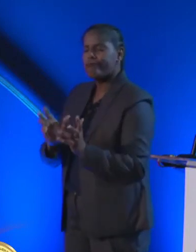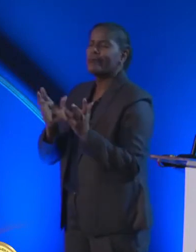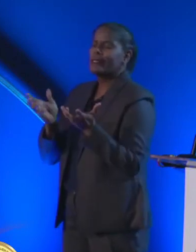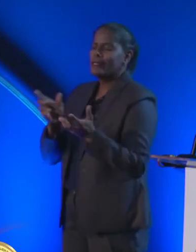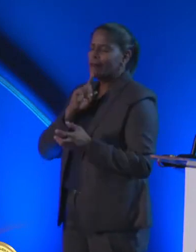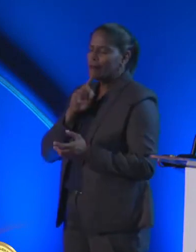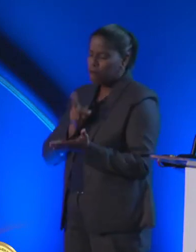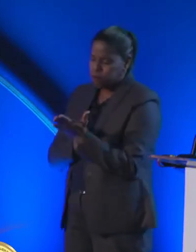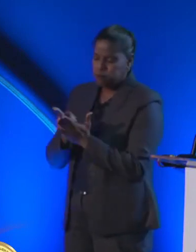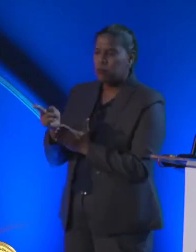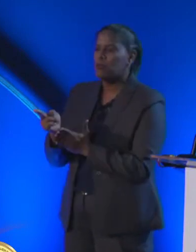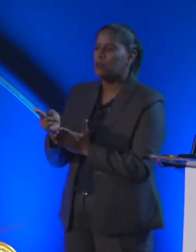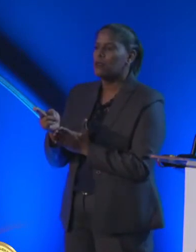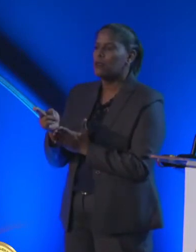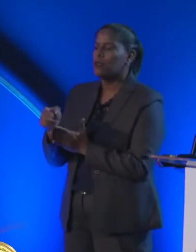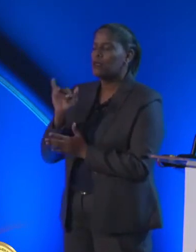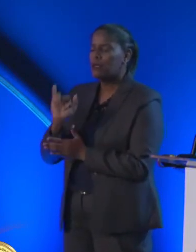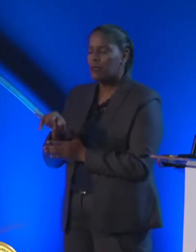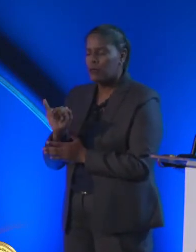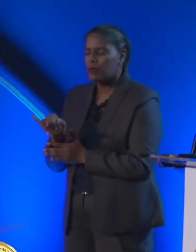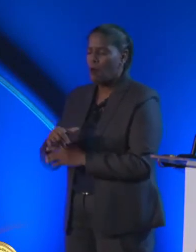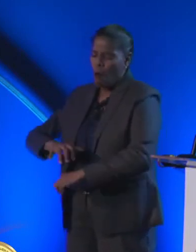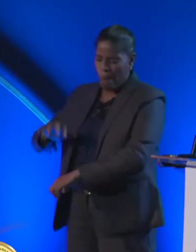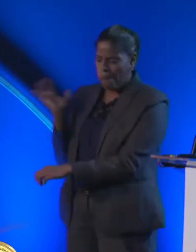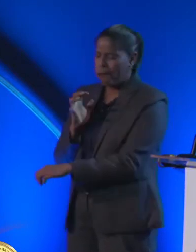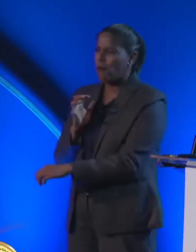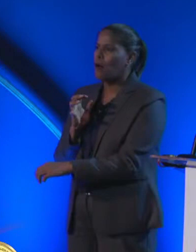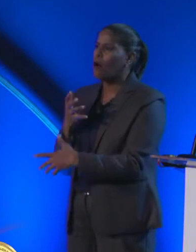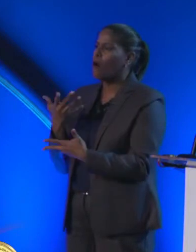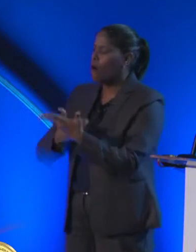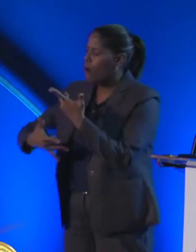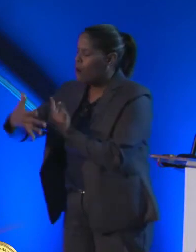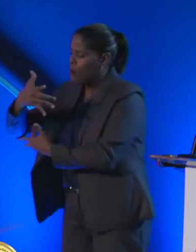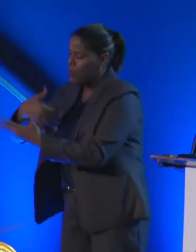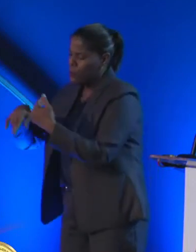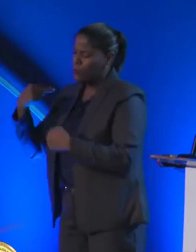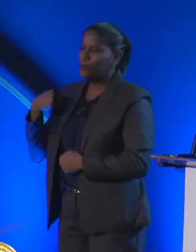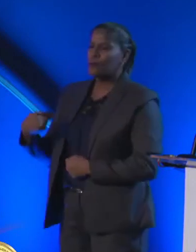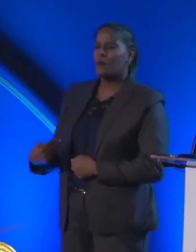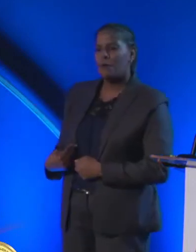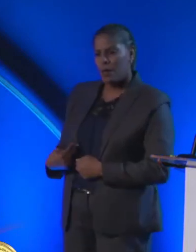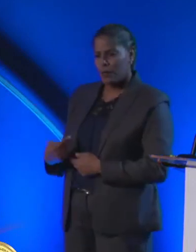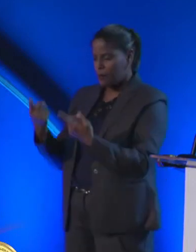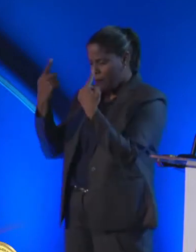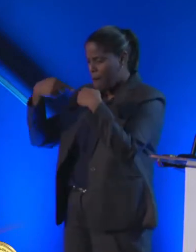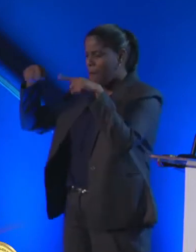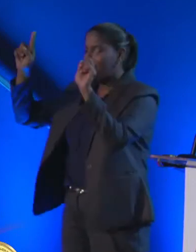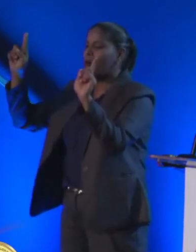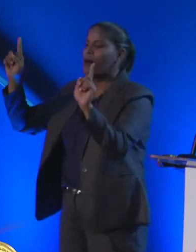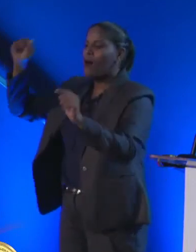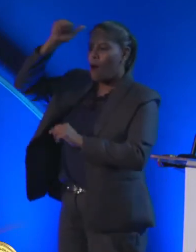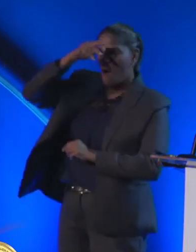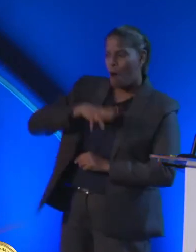sincera sobre el ejercicio del poder y las relaciones humanas exitosas entre